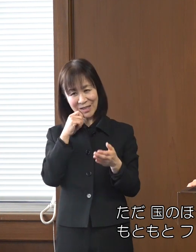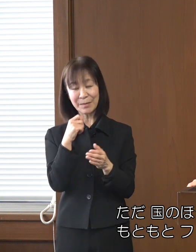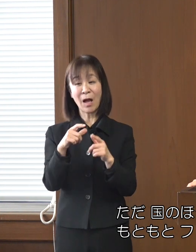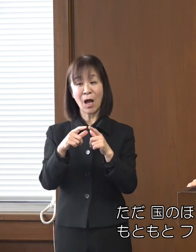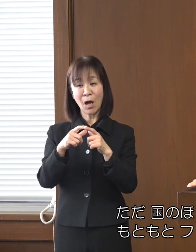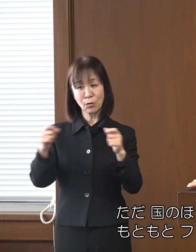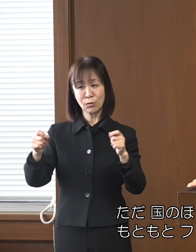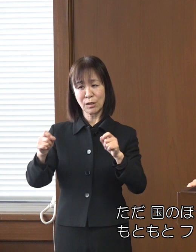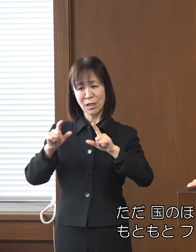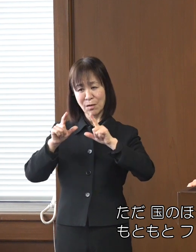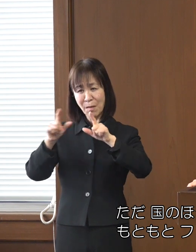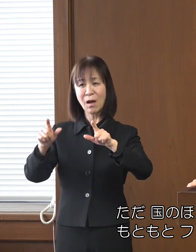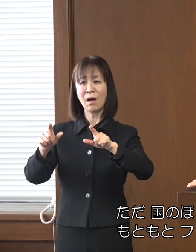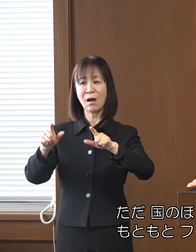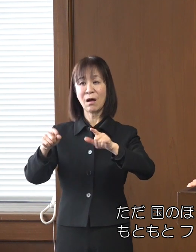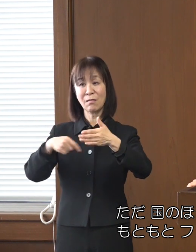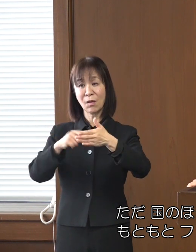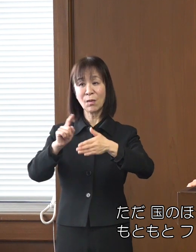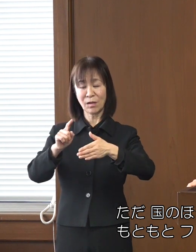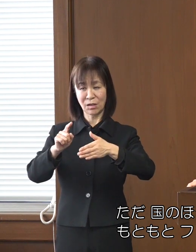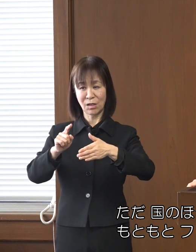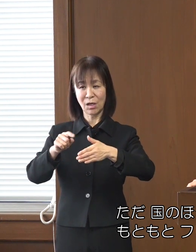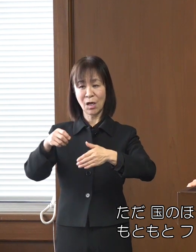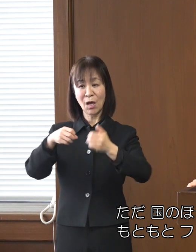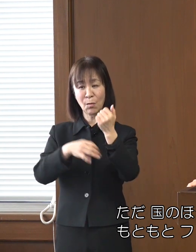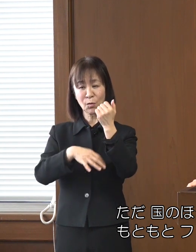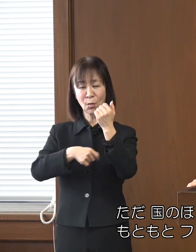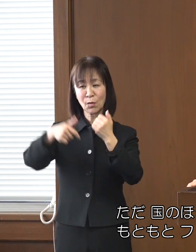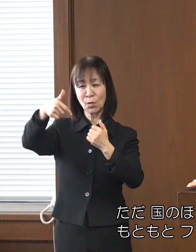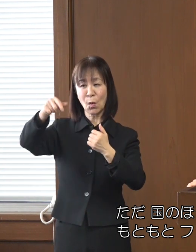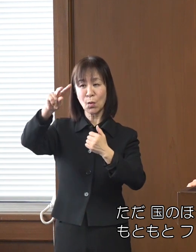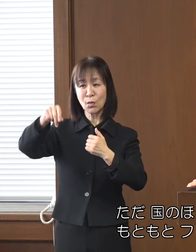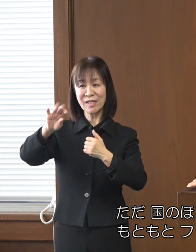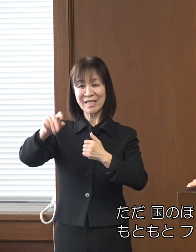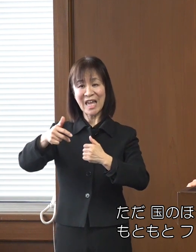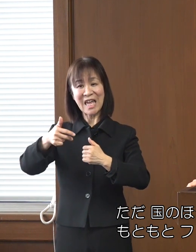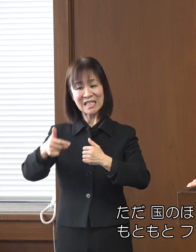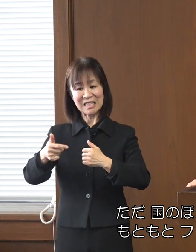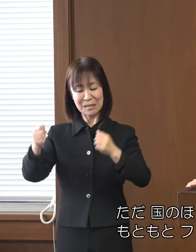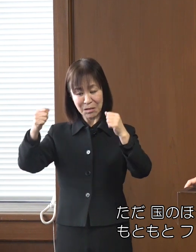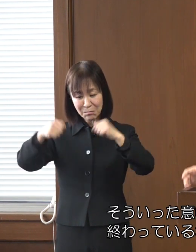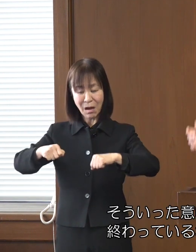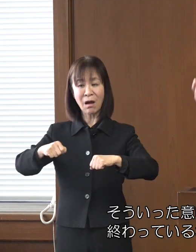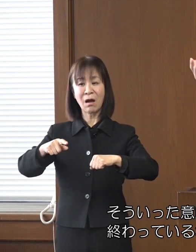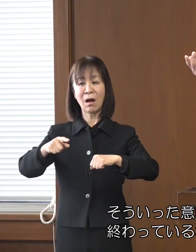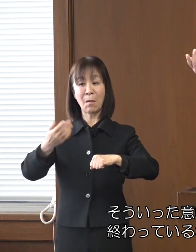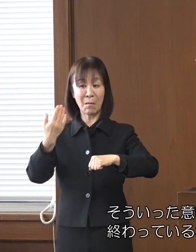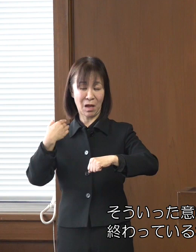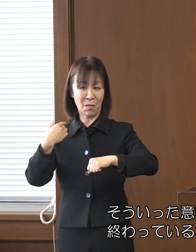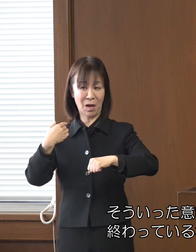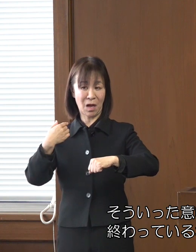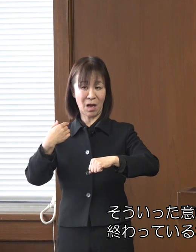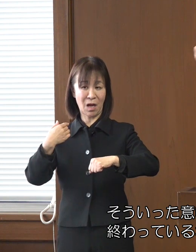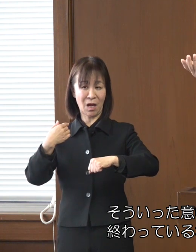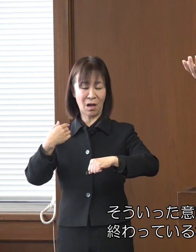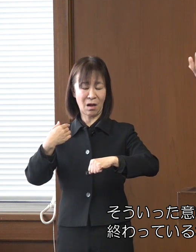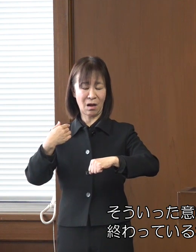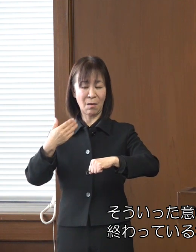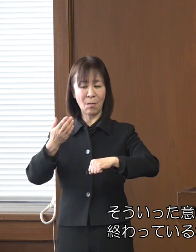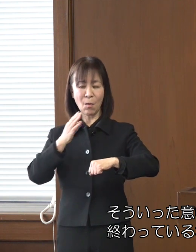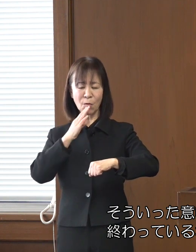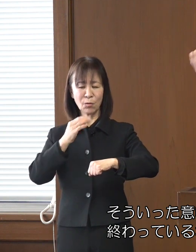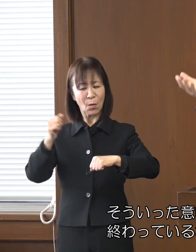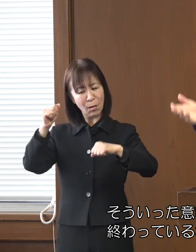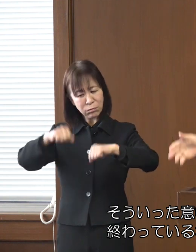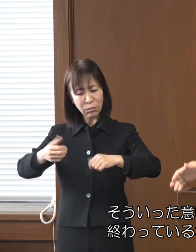るのは、もともとフリーゲージで合意してて、そういった意味ではもうほぼハード的にはもう終わってるわけなん